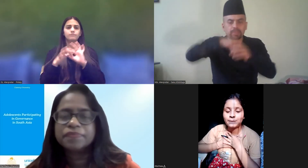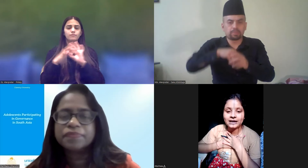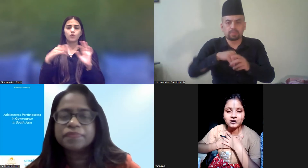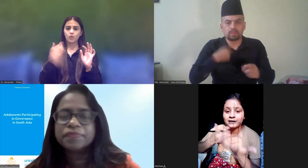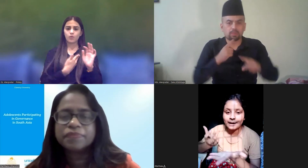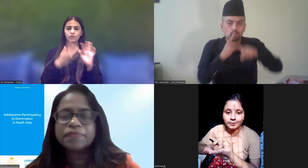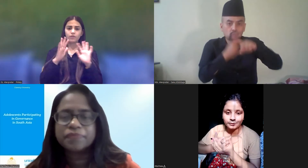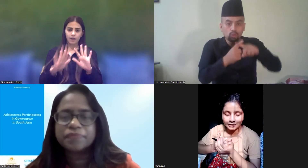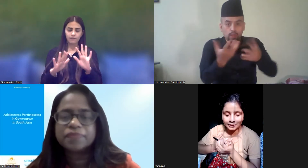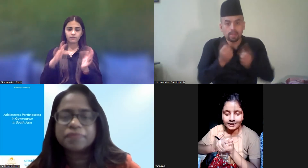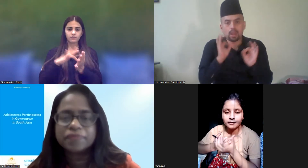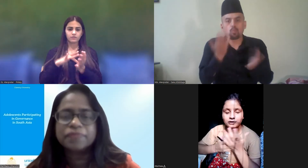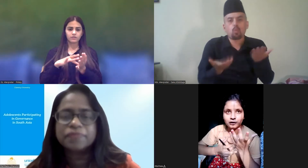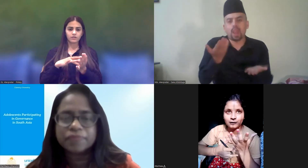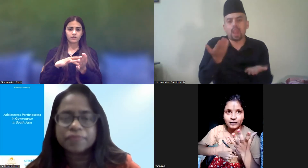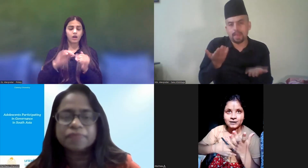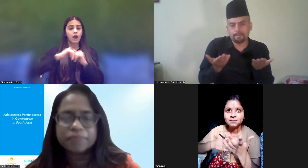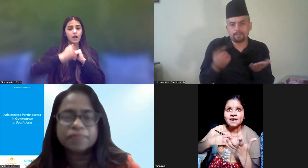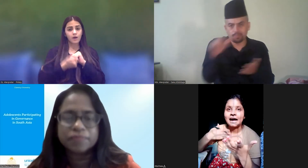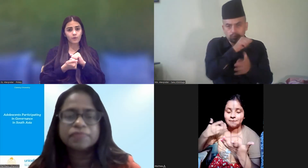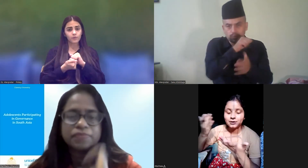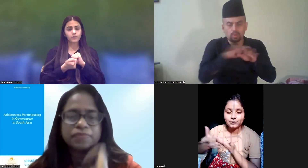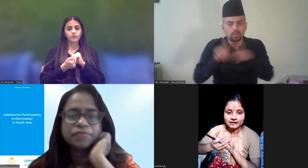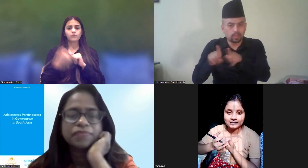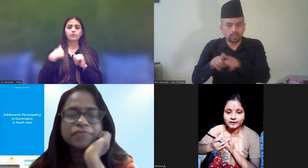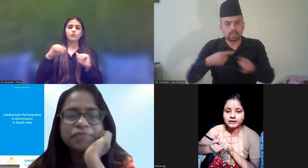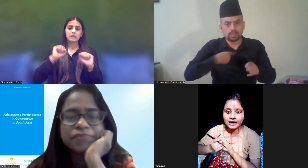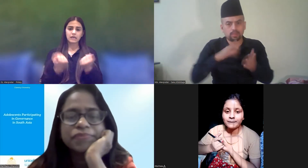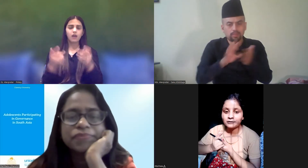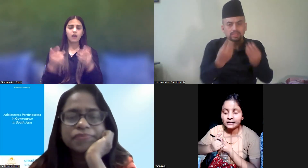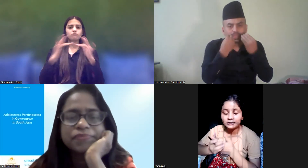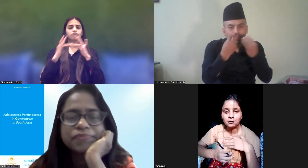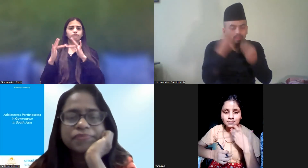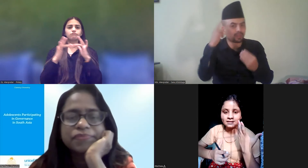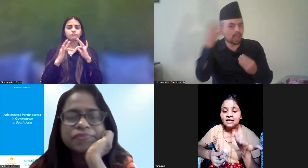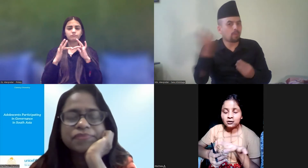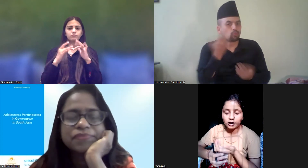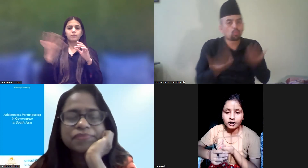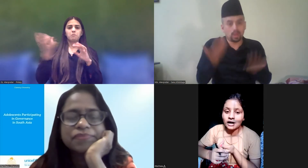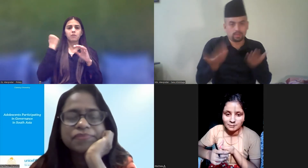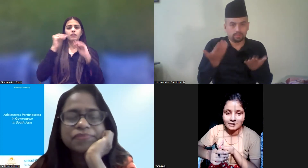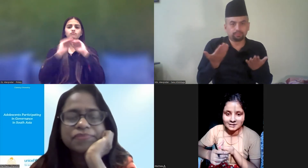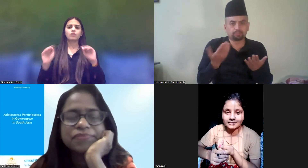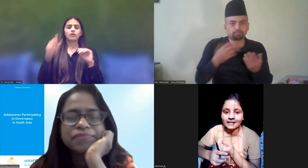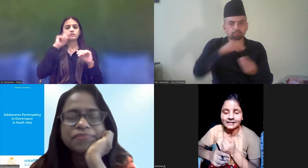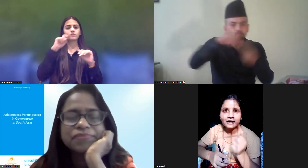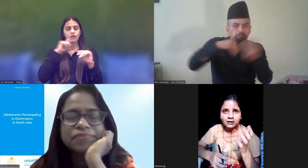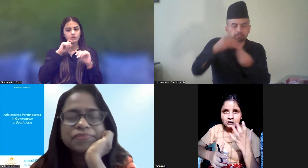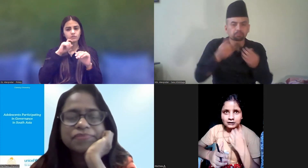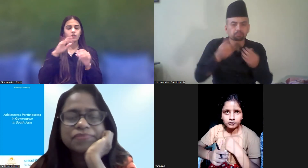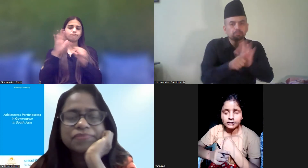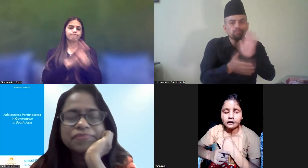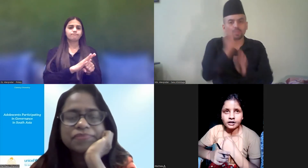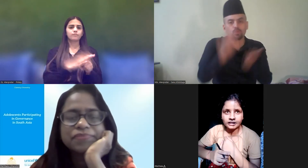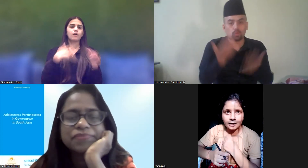जोड्न पाए अझै राम्रो हुन्थ्यो हैन उनीहरूले पनि हामीहरूबाट नि केही कुरा थाहा पाउँथे उनीहरू पनि अगाडि बढ्न सक्थे नि